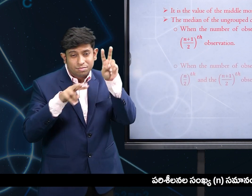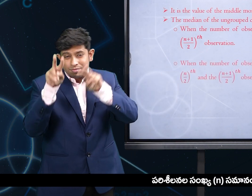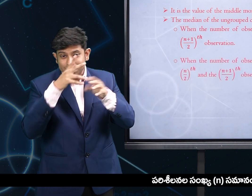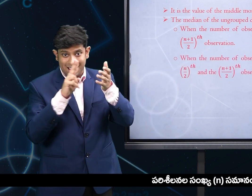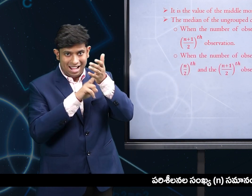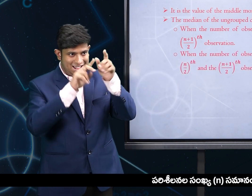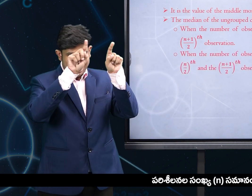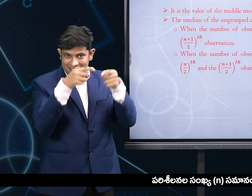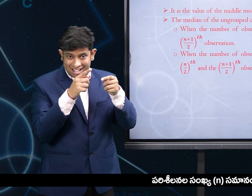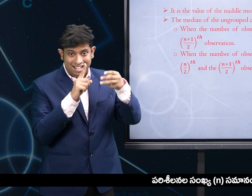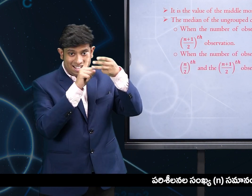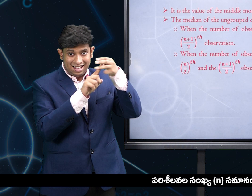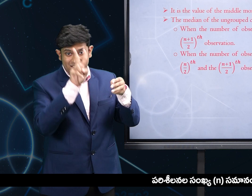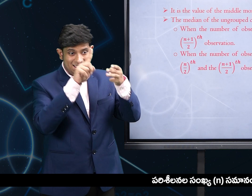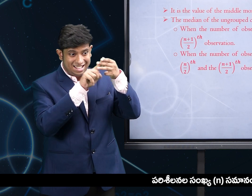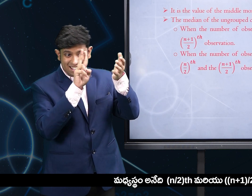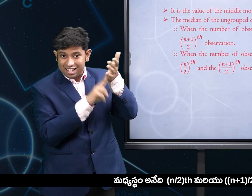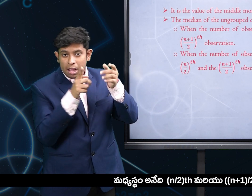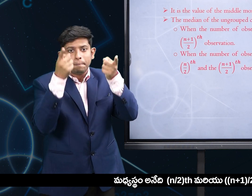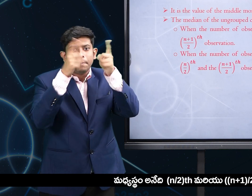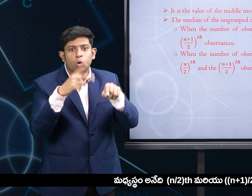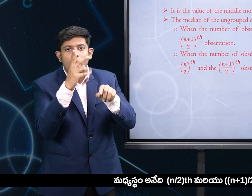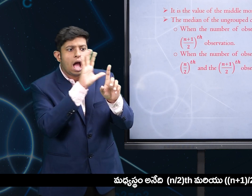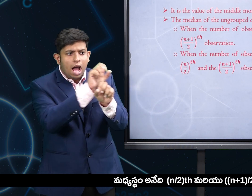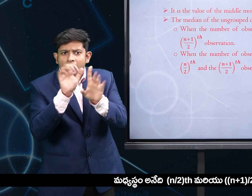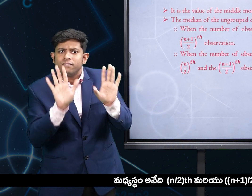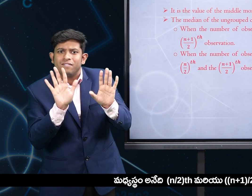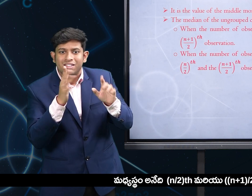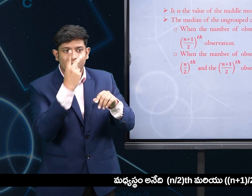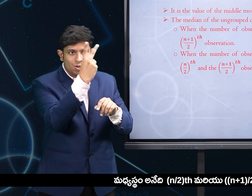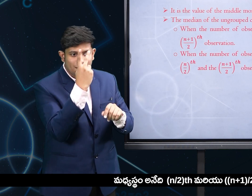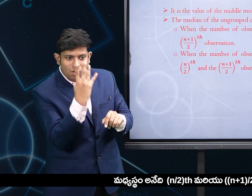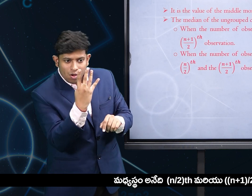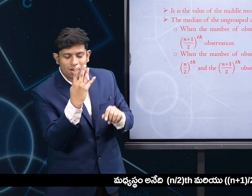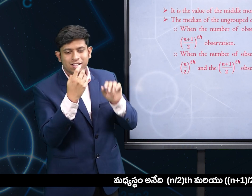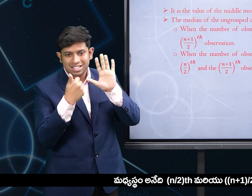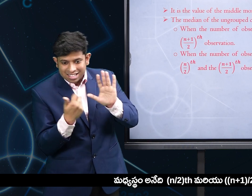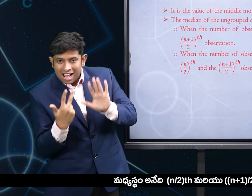పరిశీలనల సంఖ్య n సమానంగా ఉన్నప్పుడు మధ్యస్థం అనేది n/2 మరియు